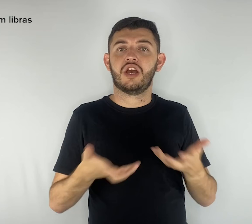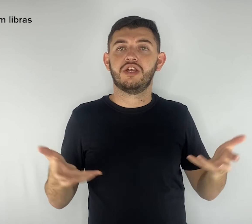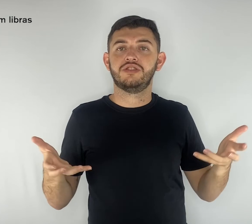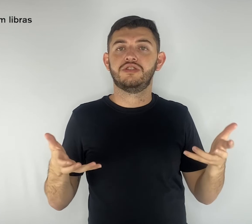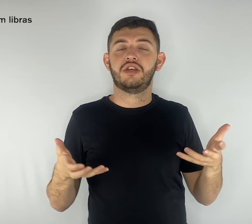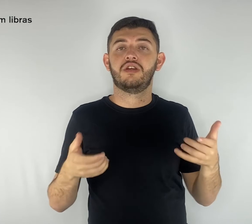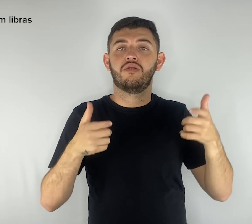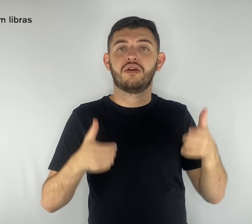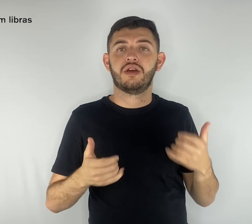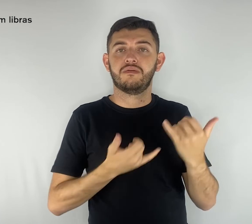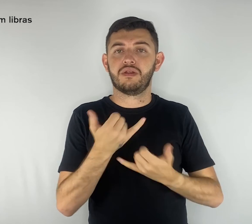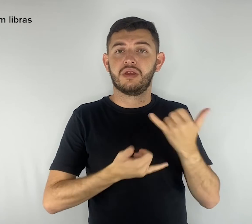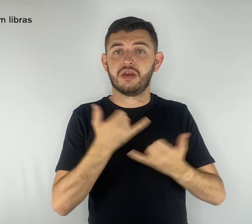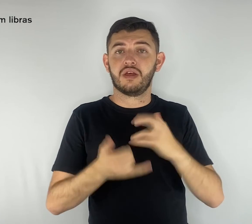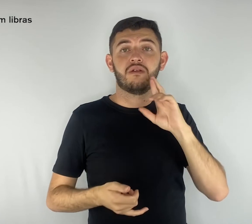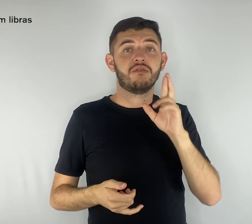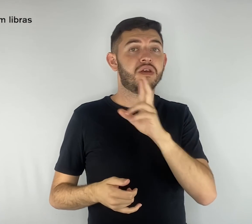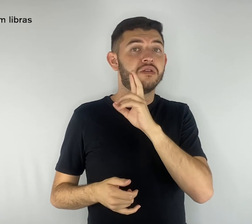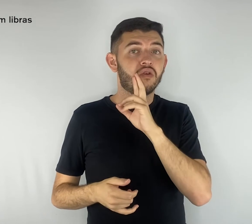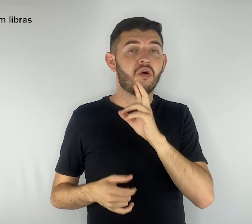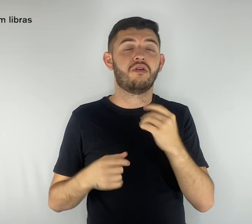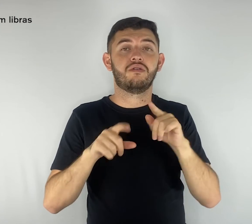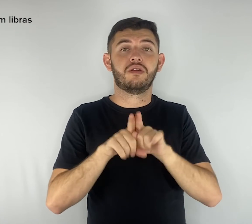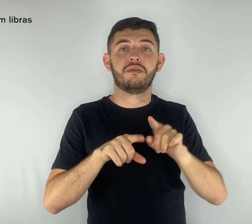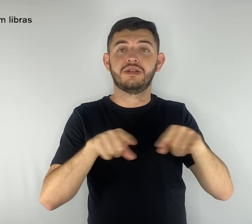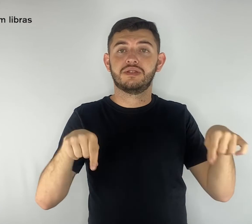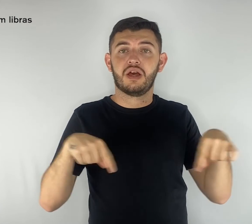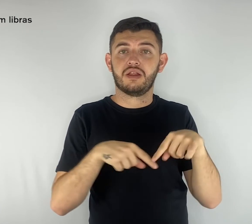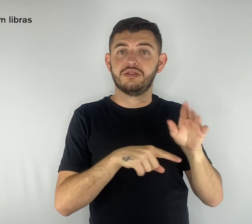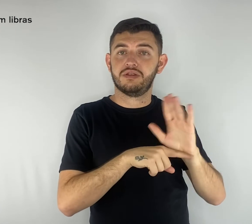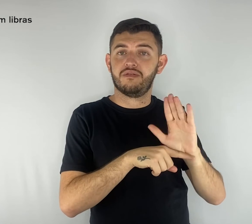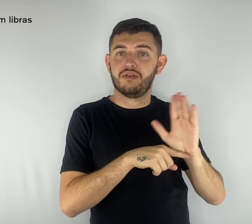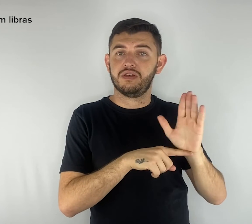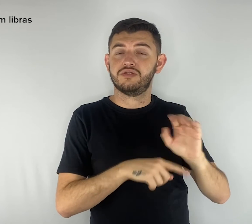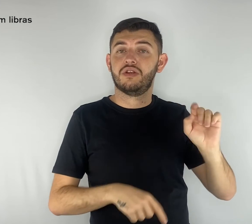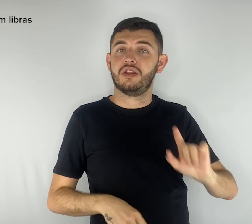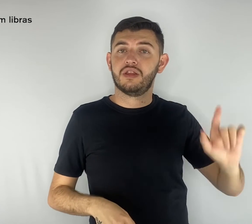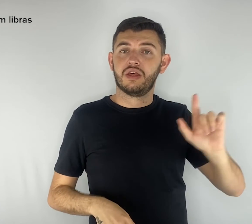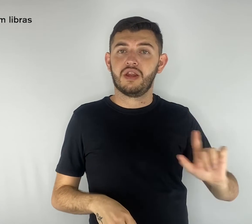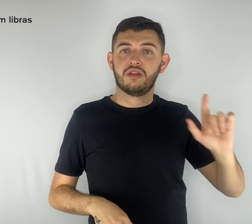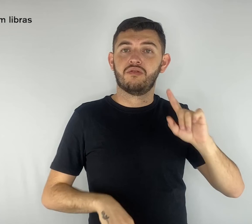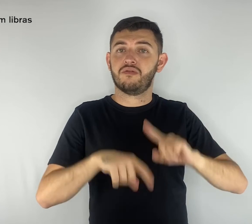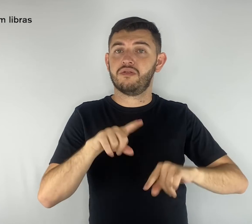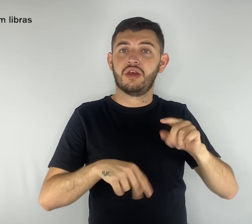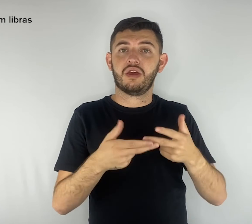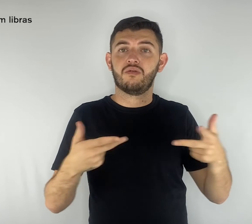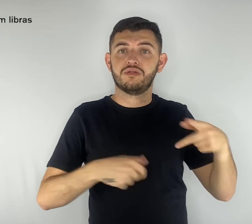brinquedoteca, refeitório, sala de vídeo e literatura. Recursos pedagógicos